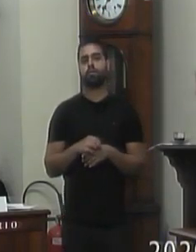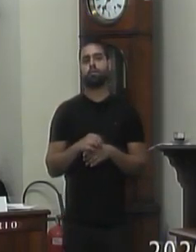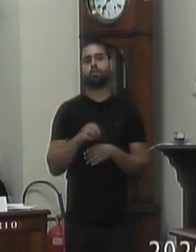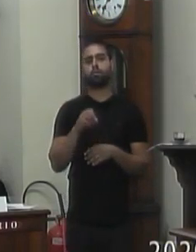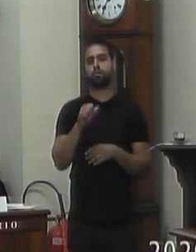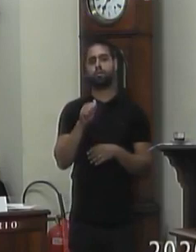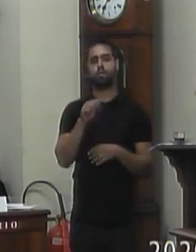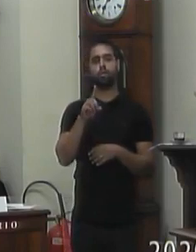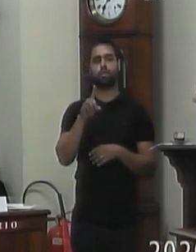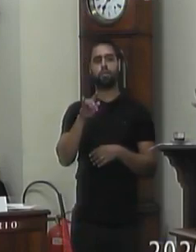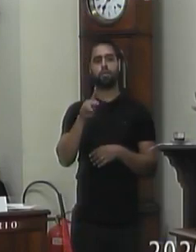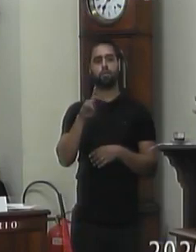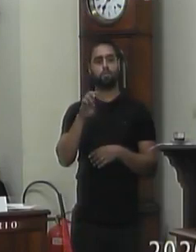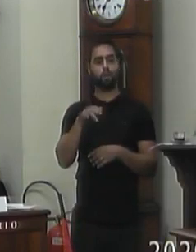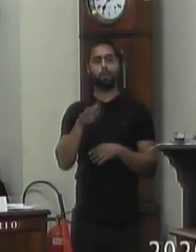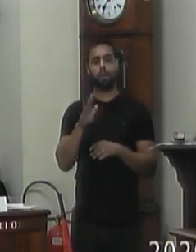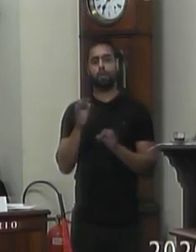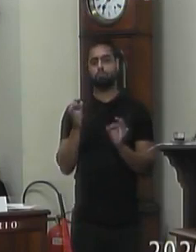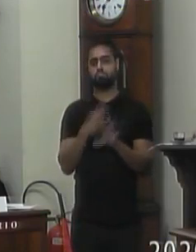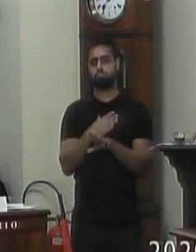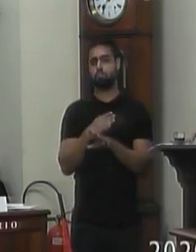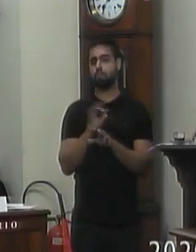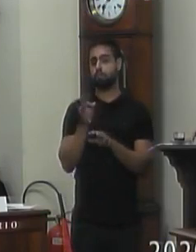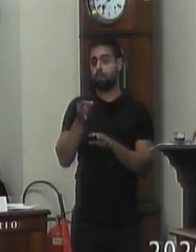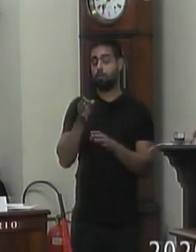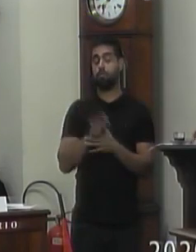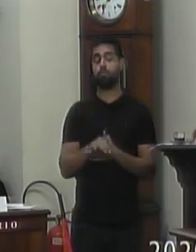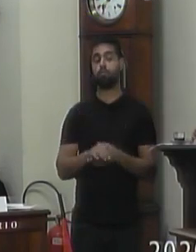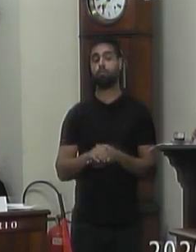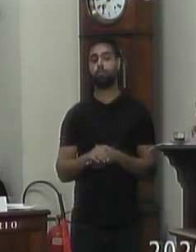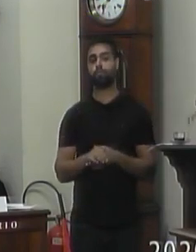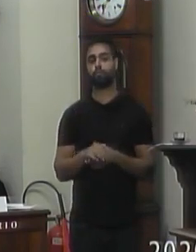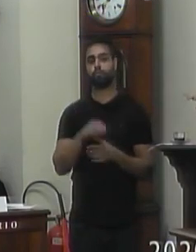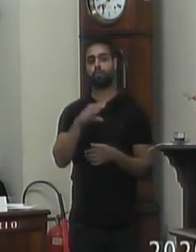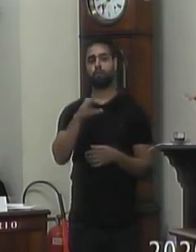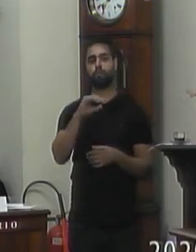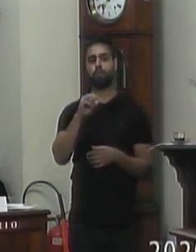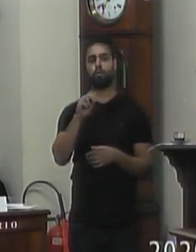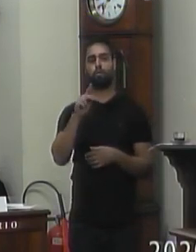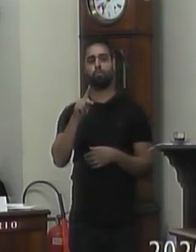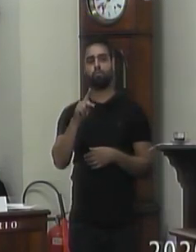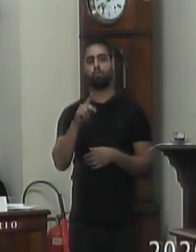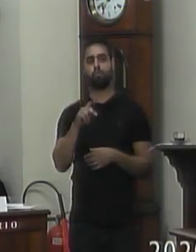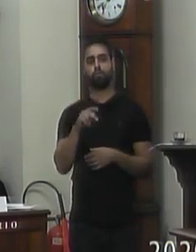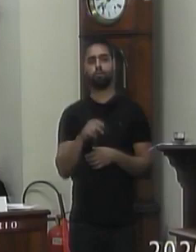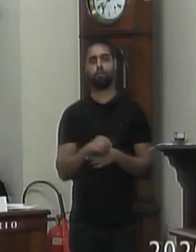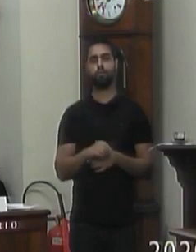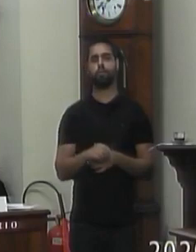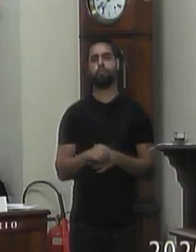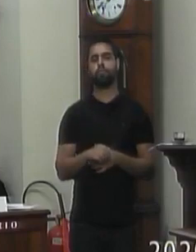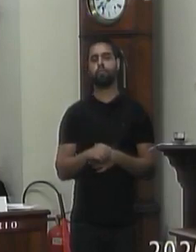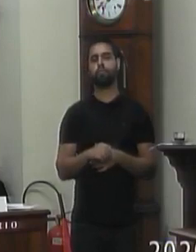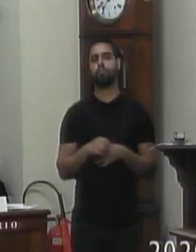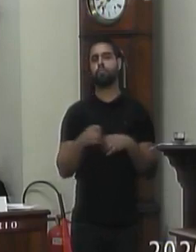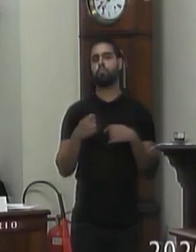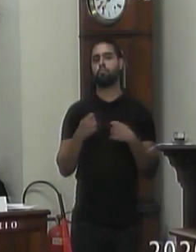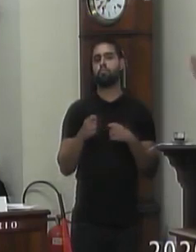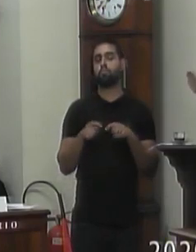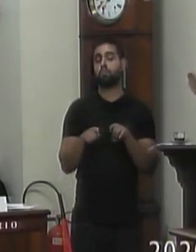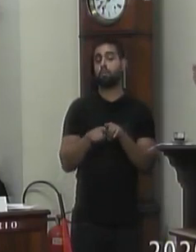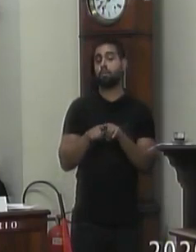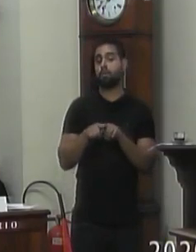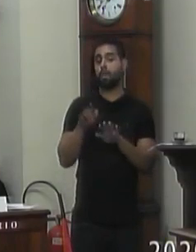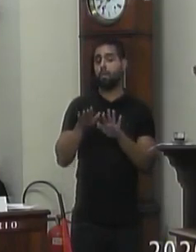SADPEM já está regularizado. Tá? A questão do CIOP, ele depende aí de fechamento e